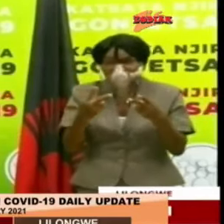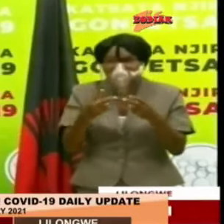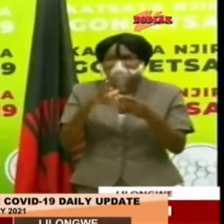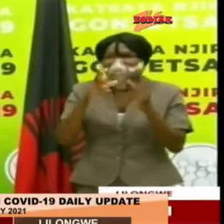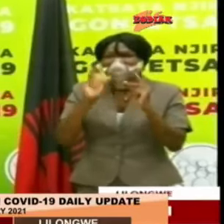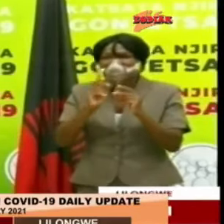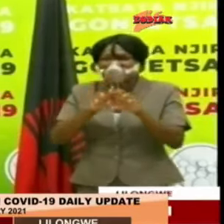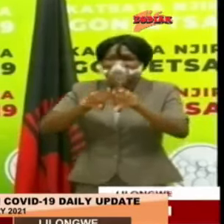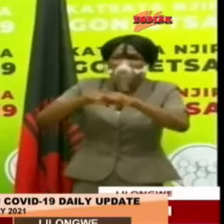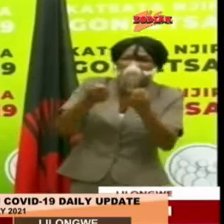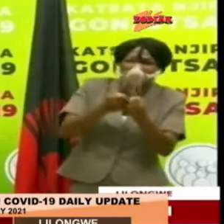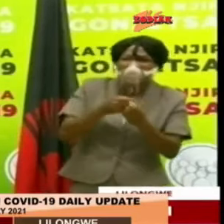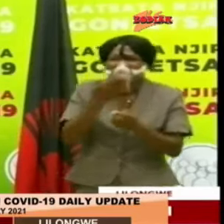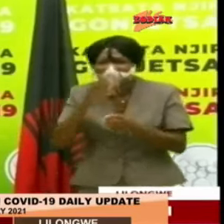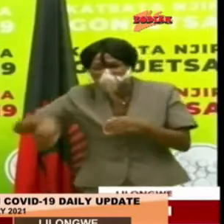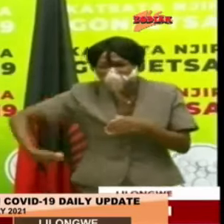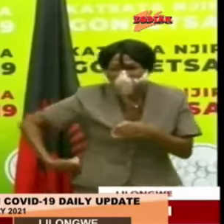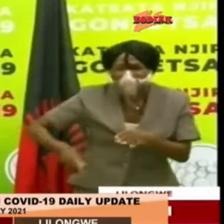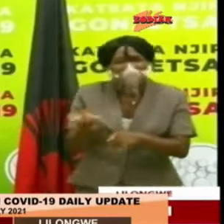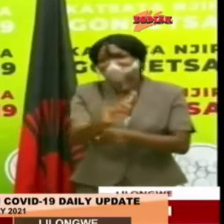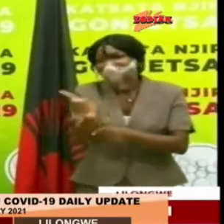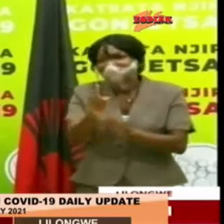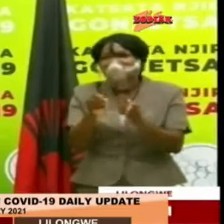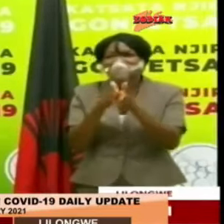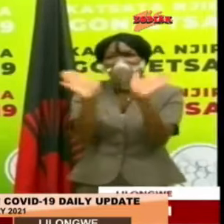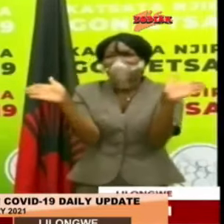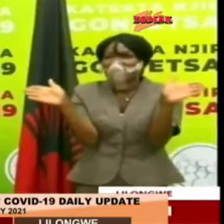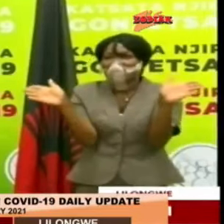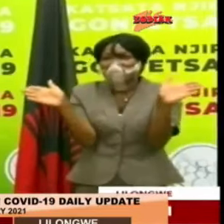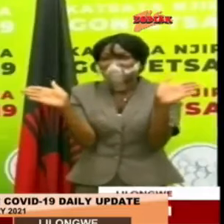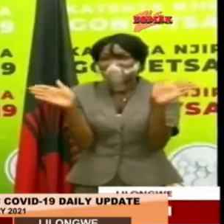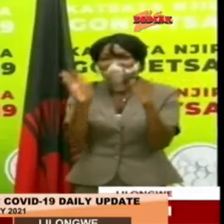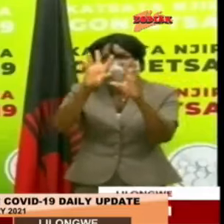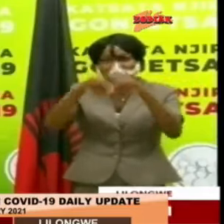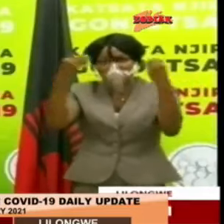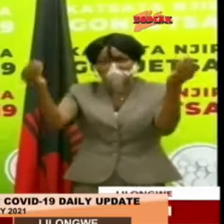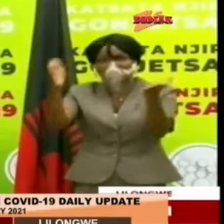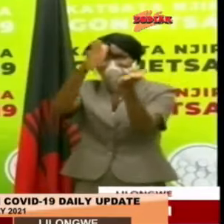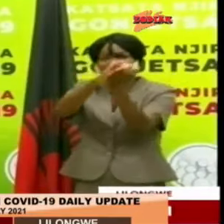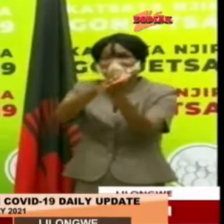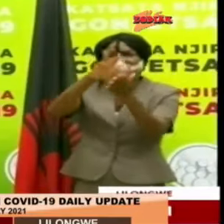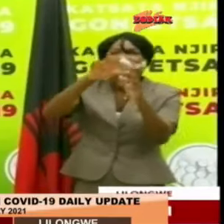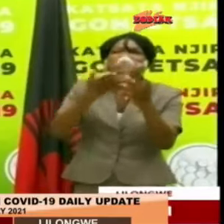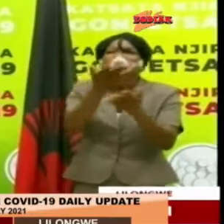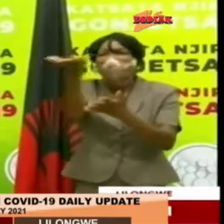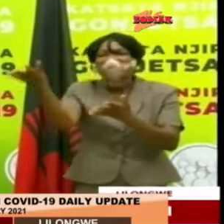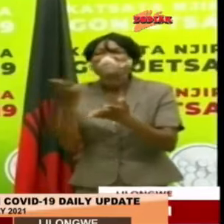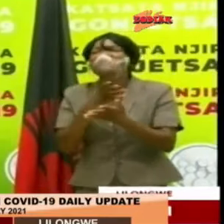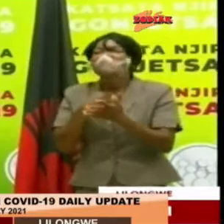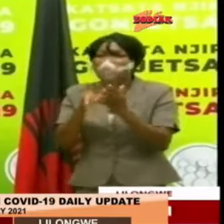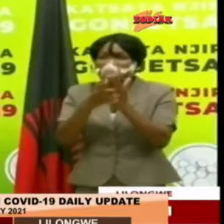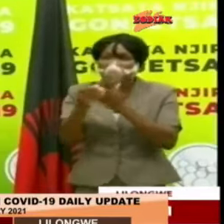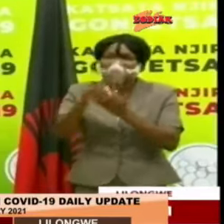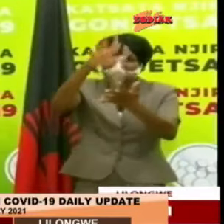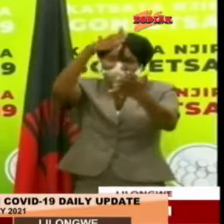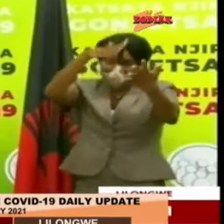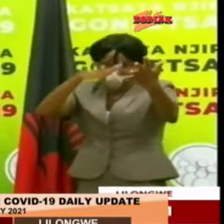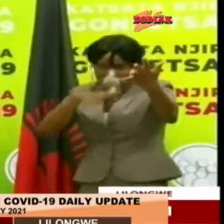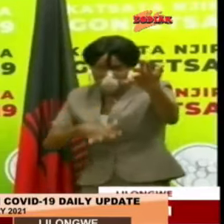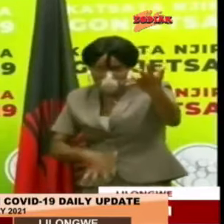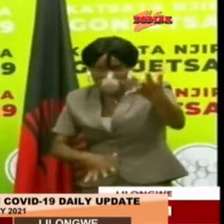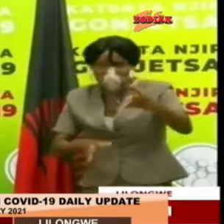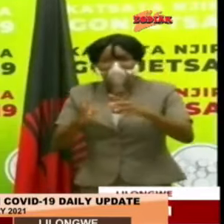and accountability list zonse zimene zigulidwe tazika mu newspaper ndipo tikhala tuzitulutsa mpaka